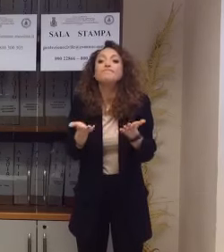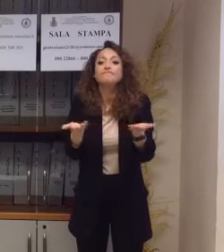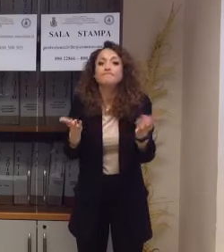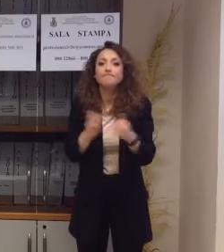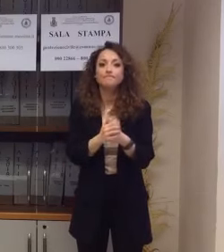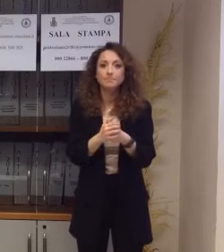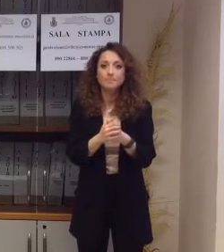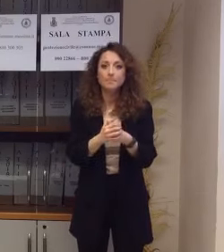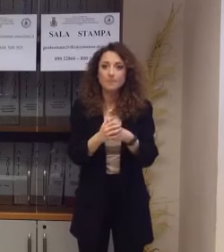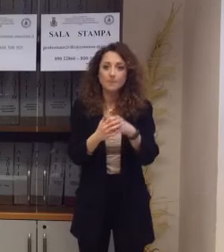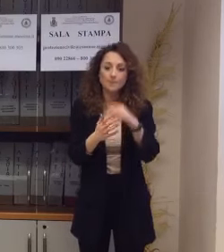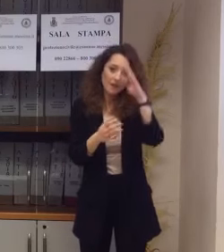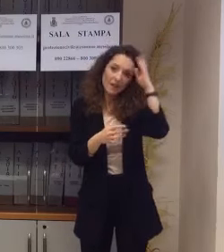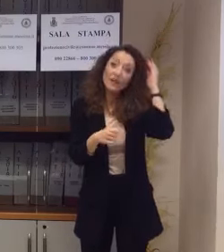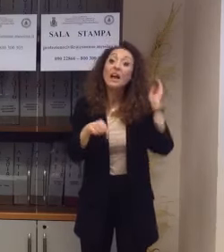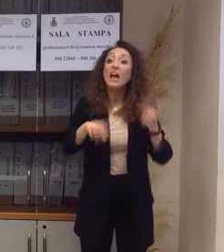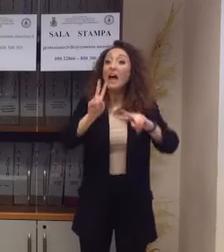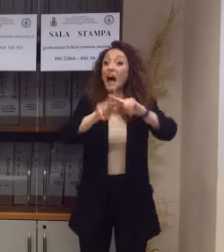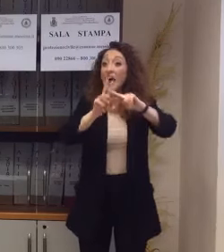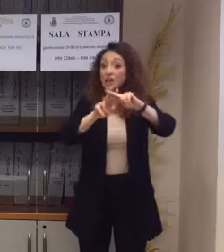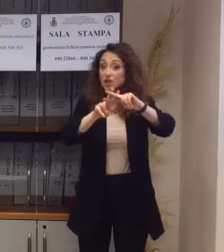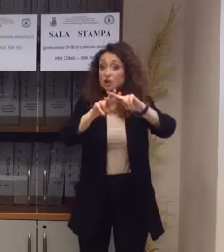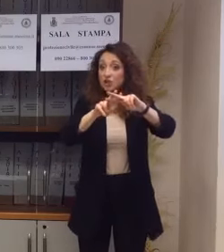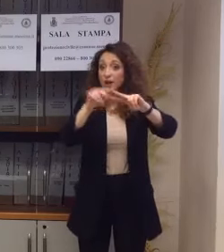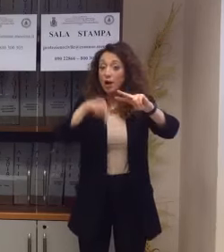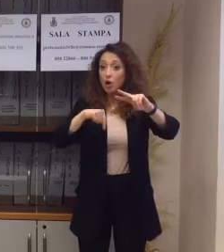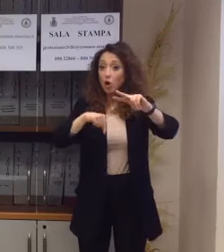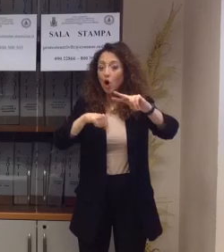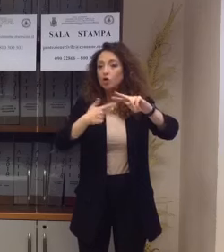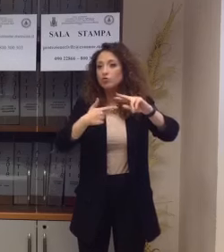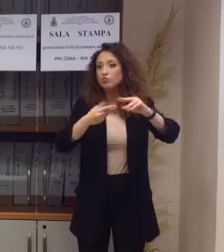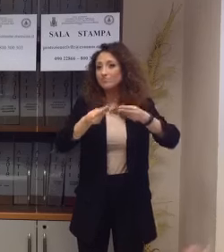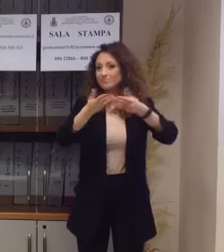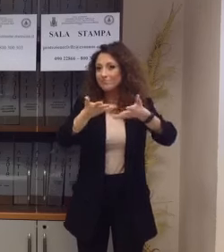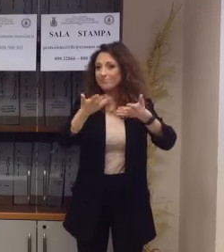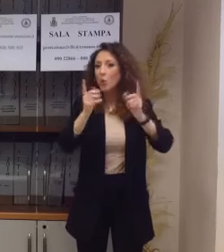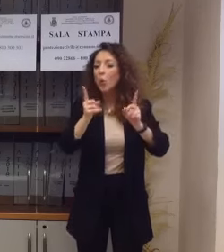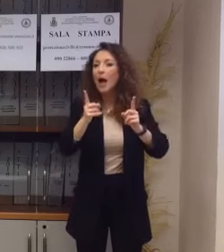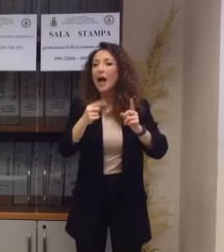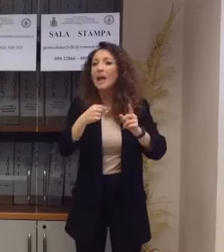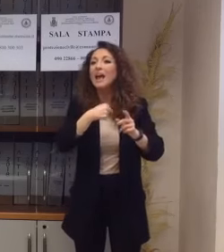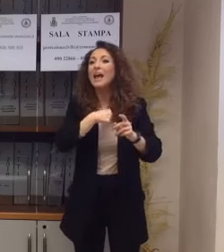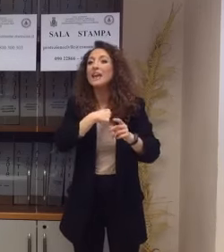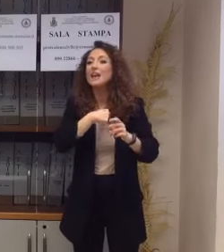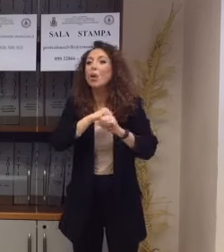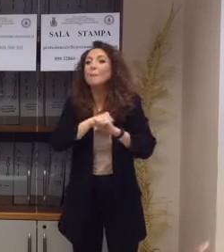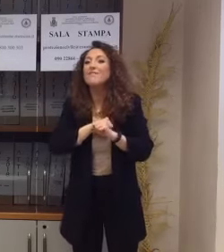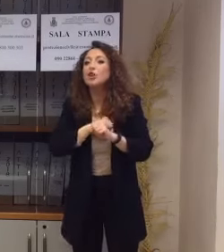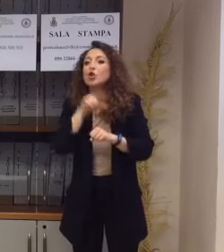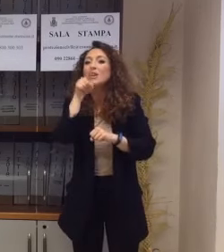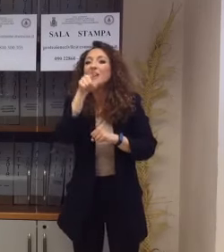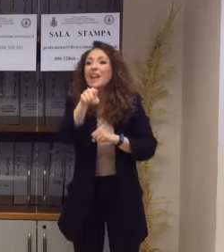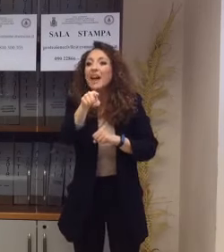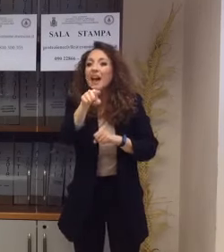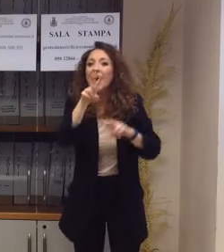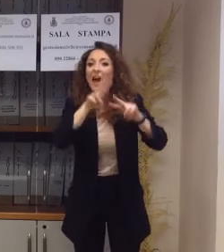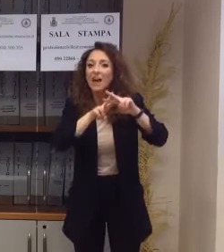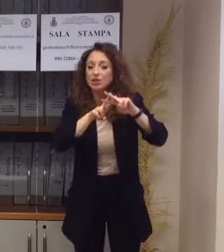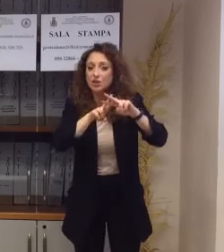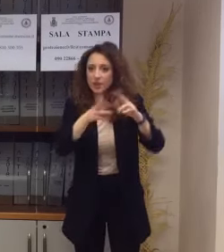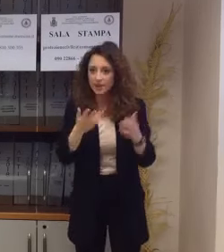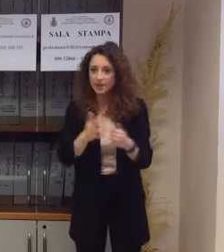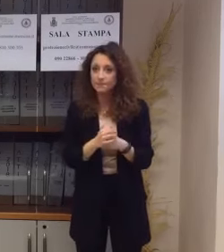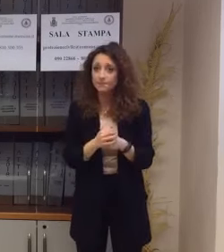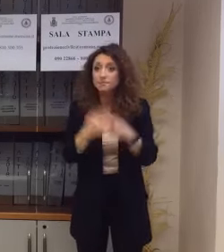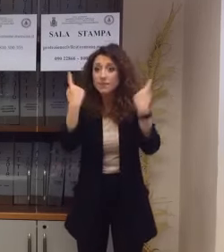L'hashtag che abbiamo lanciato oggi è Io mi fido di te. Guardate, io mi fido di te riguarda anche